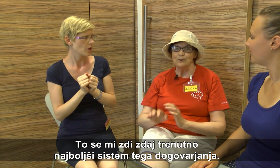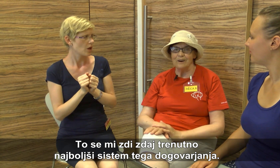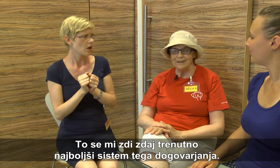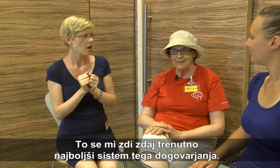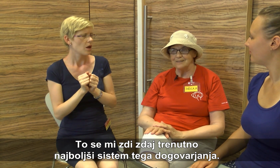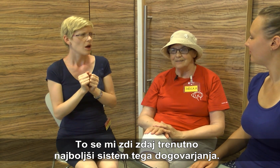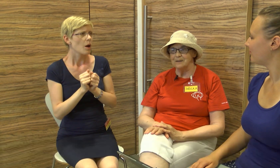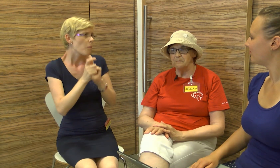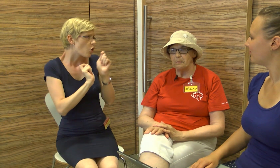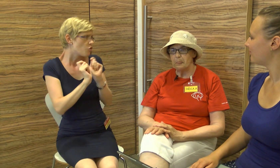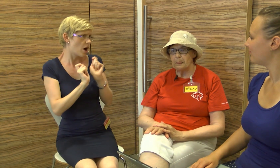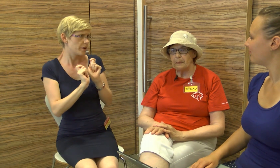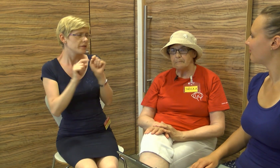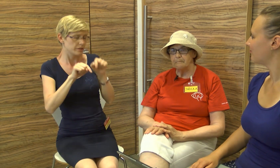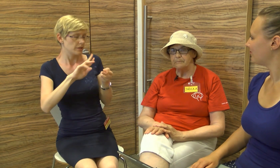тега договарене.